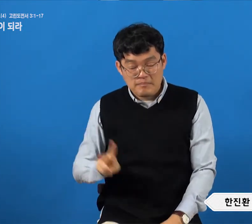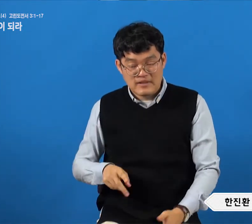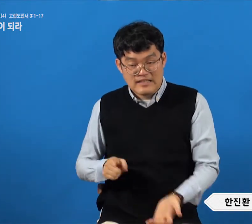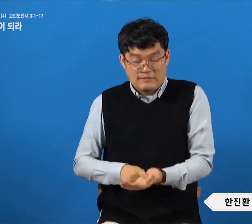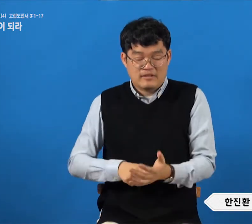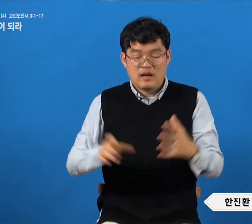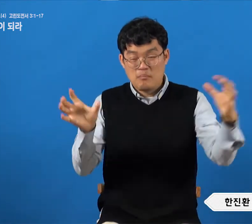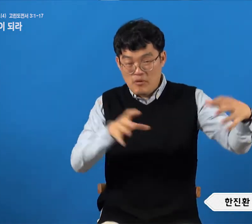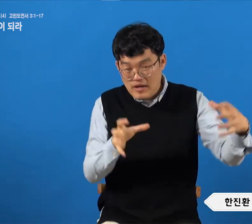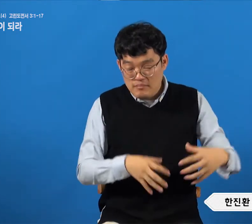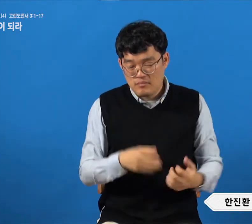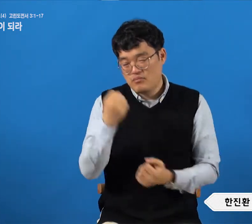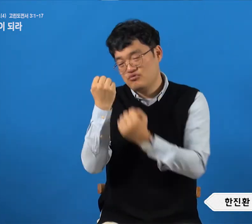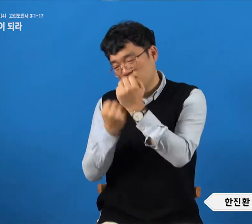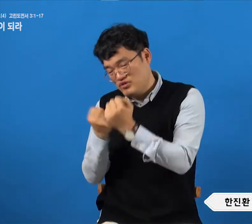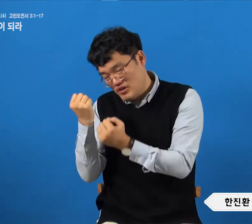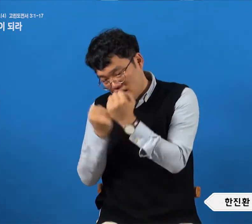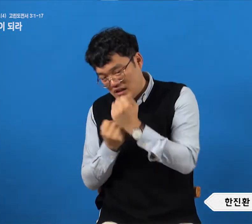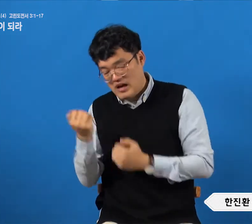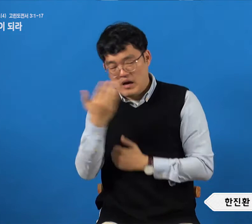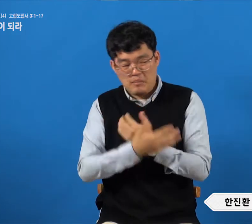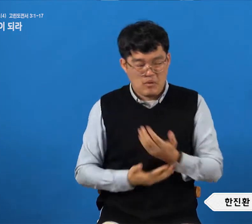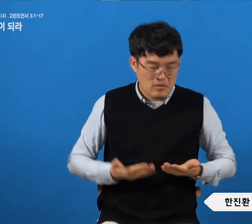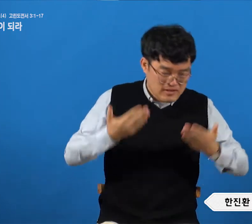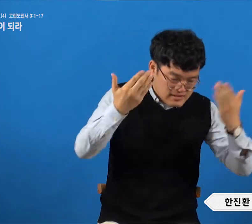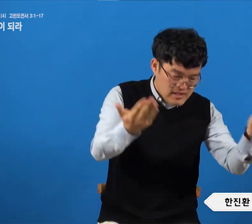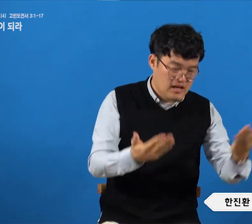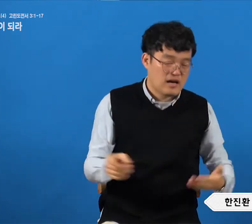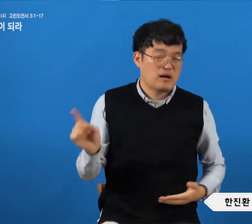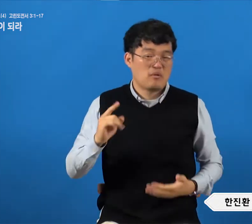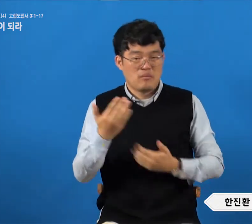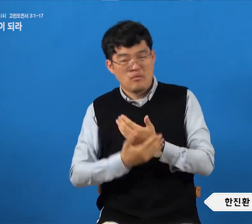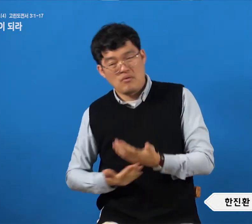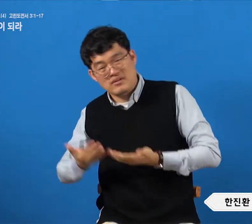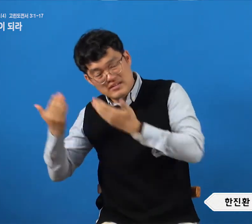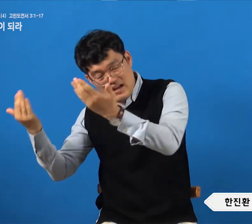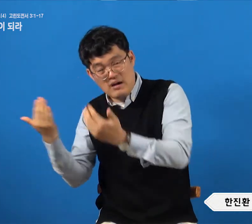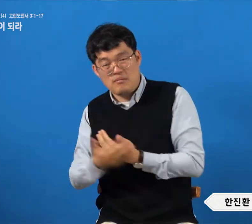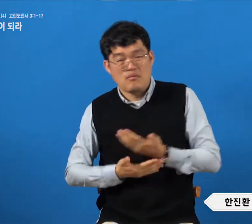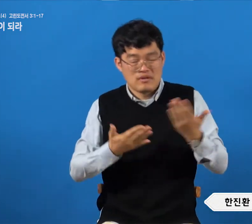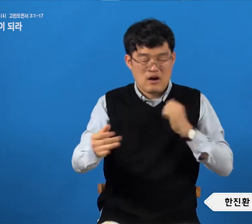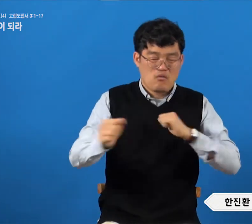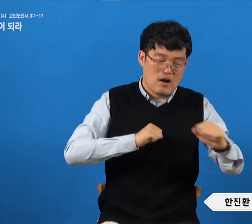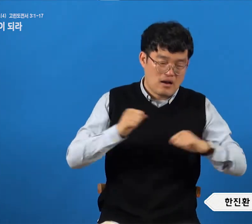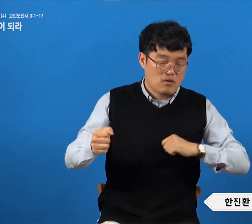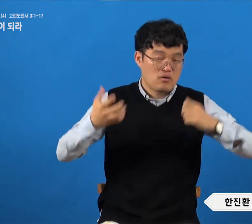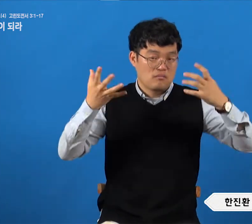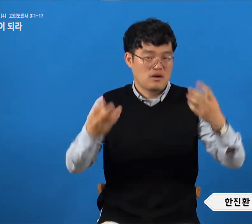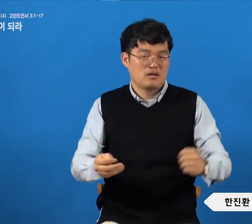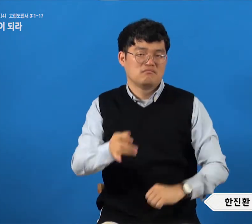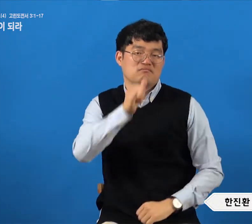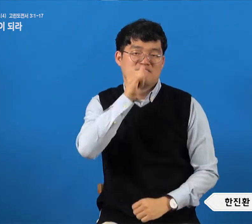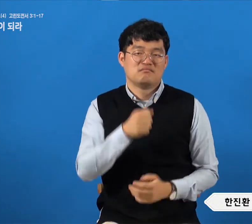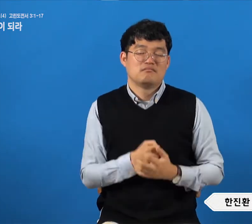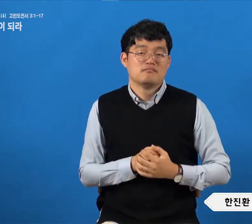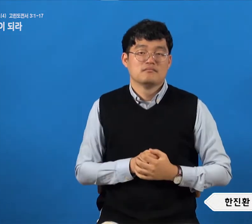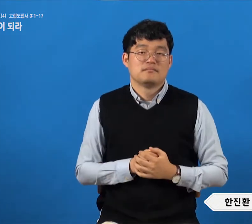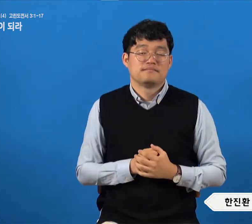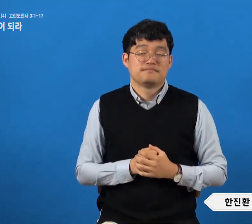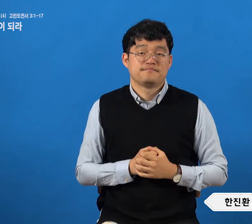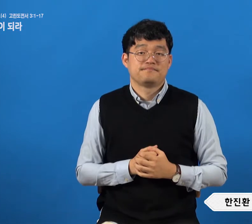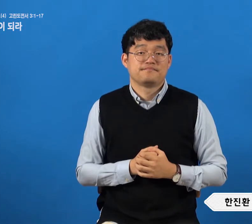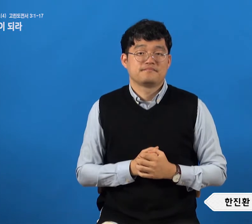했지요. 또 무슨 수련회다, 학예봉사다, 난지도 봉사다, 봉사도 활동도 엄청나게